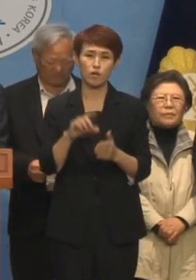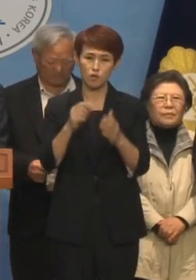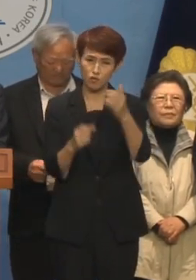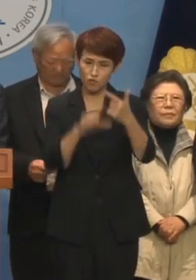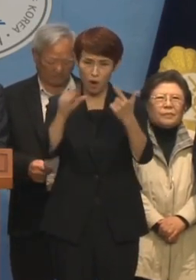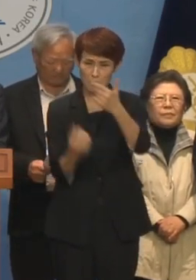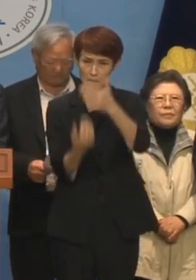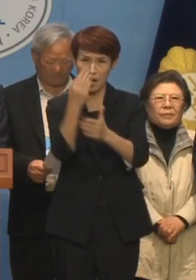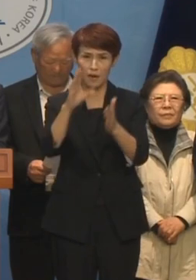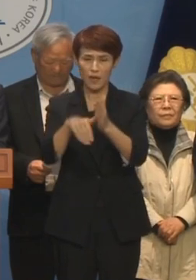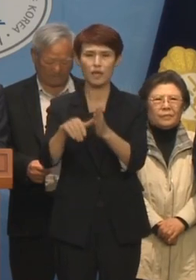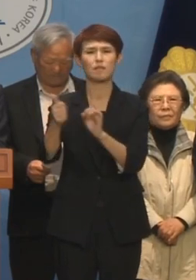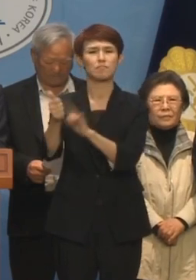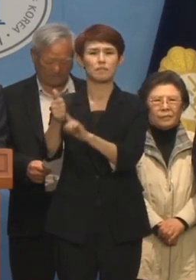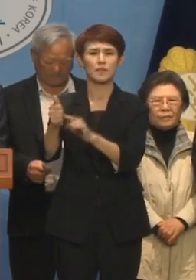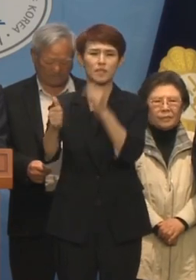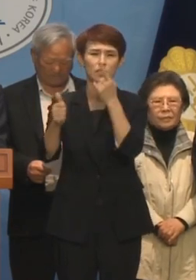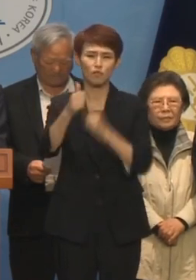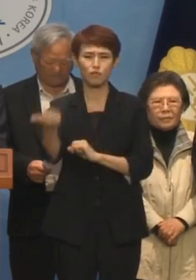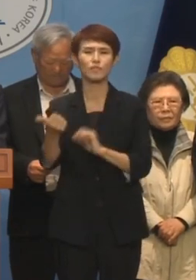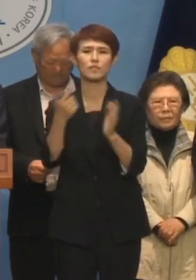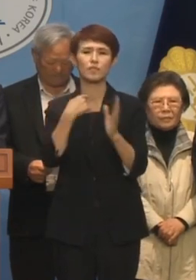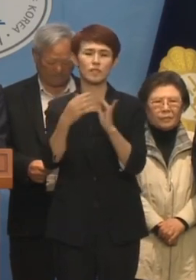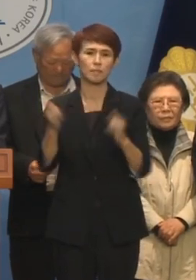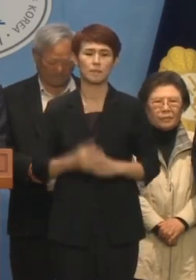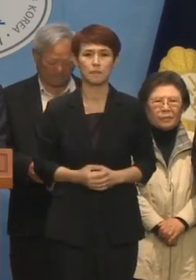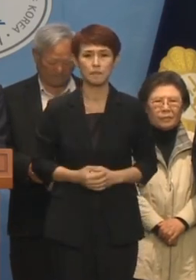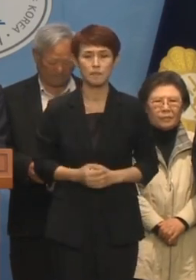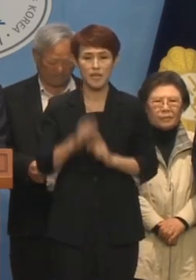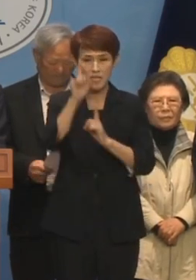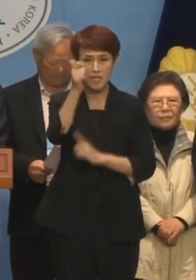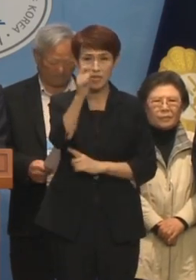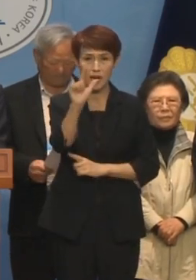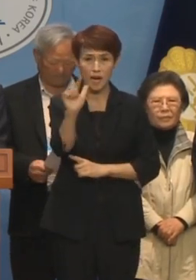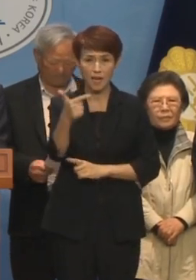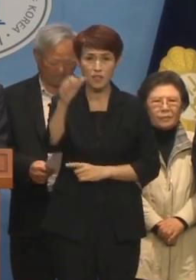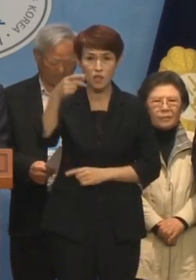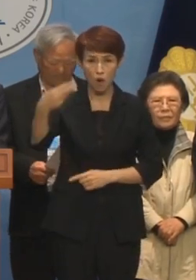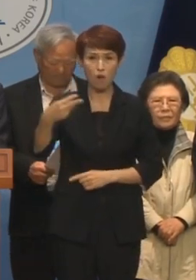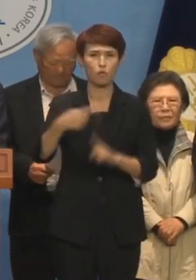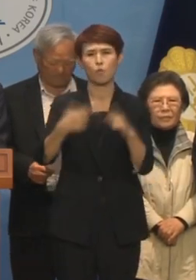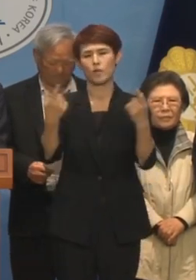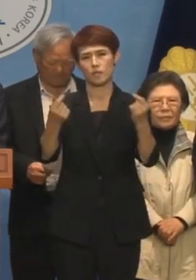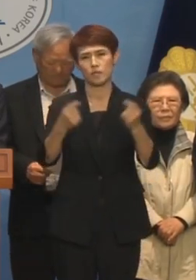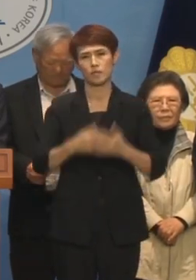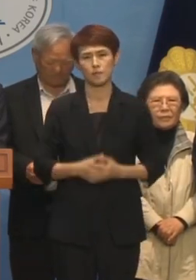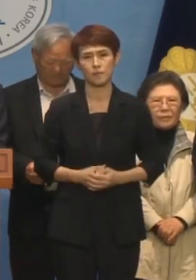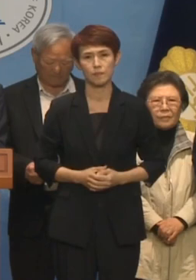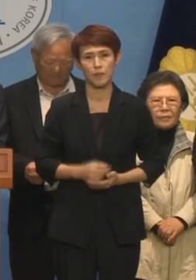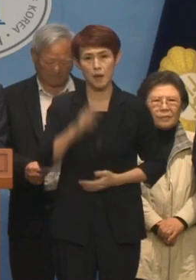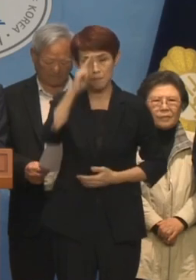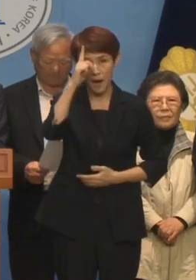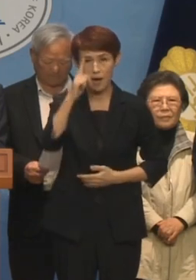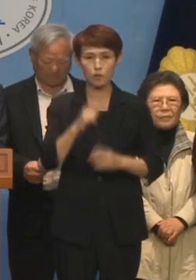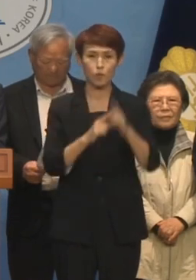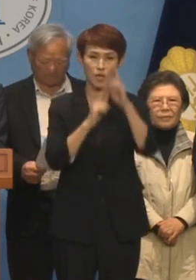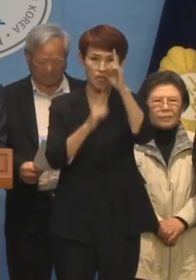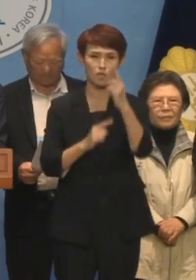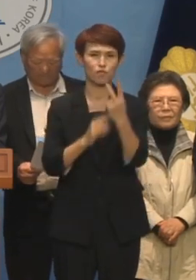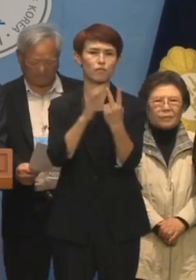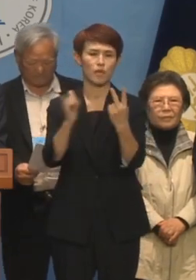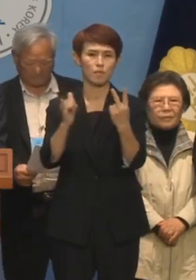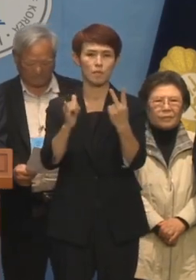같은 시기 산하한 이한열 열사도 마찬가지입니다. 박종철, 이한열 열사를